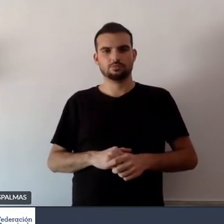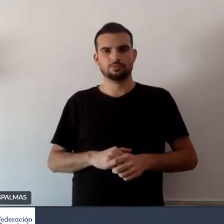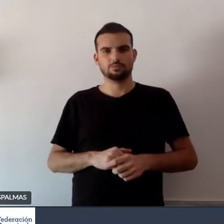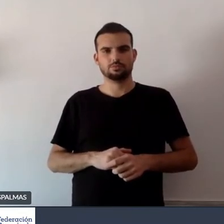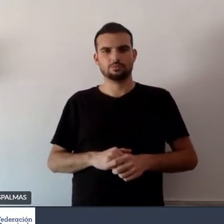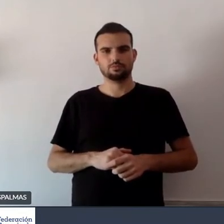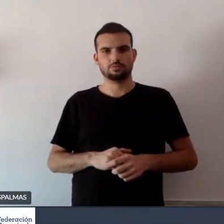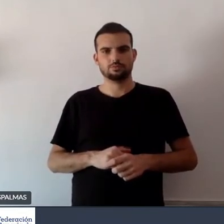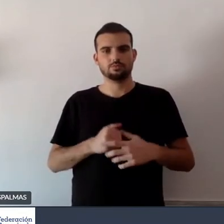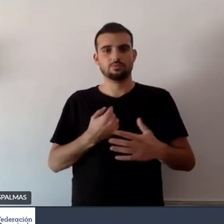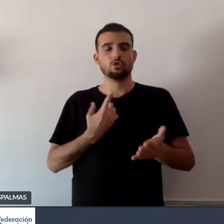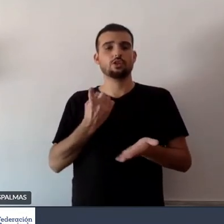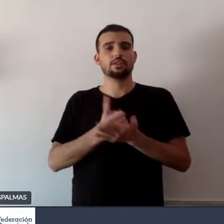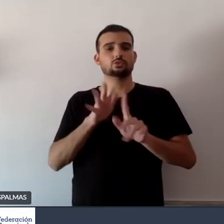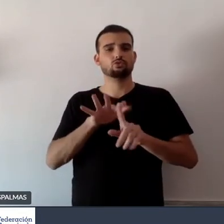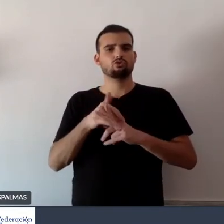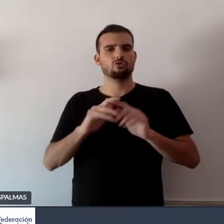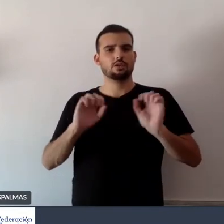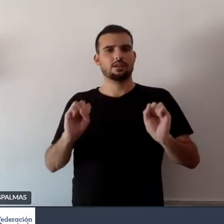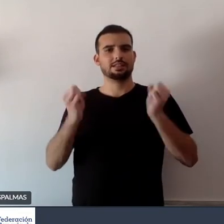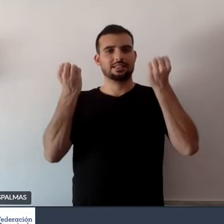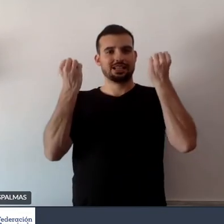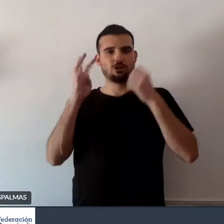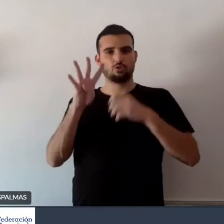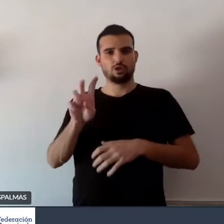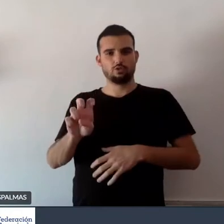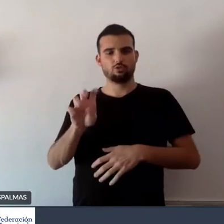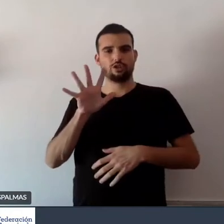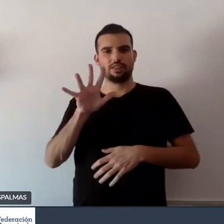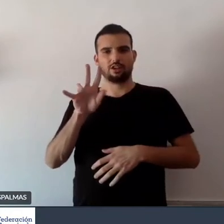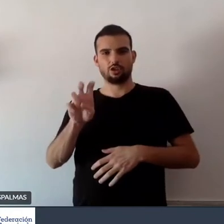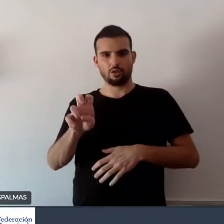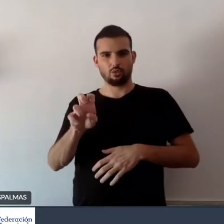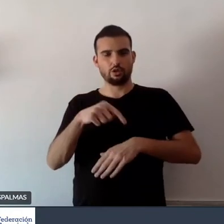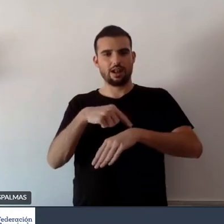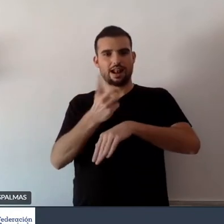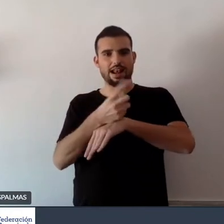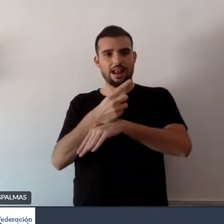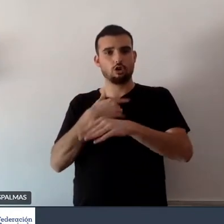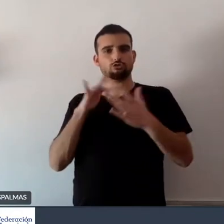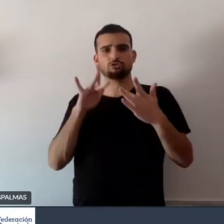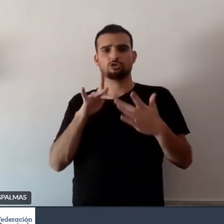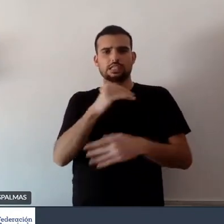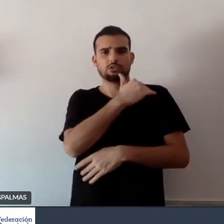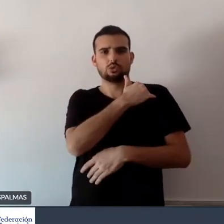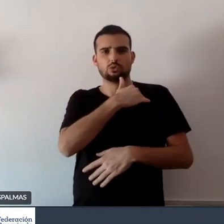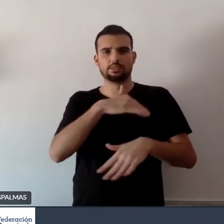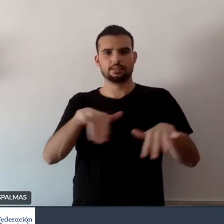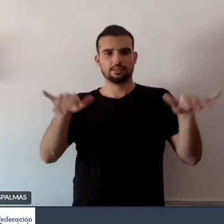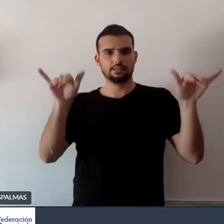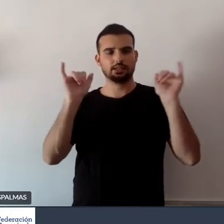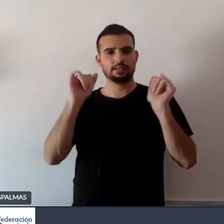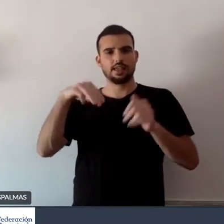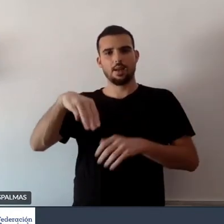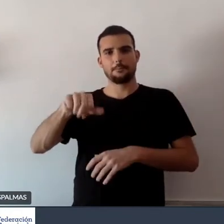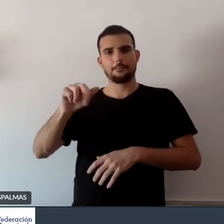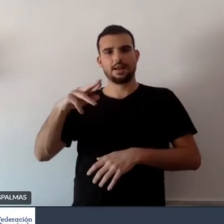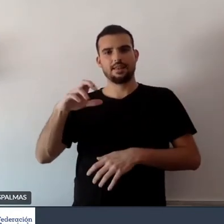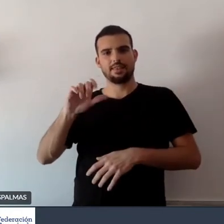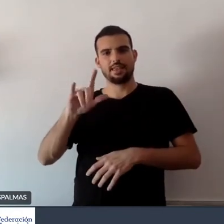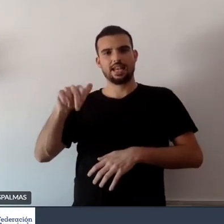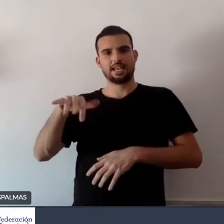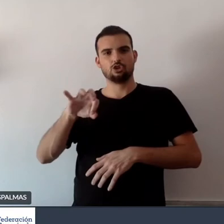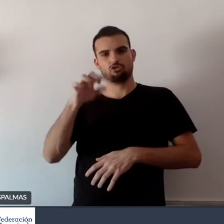De nuevo, situación de rescate, 4 segundos, 5 segundos en el reloj, no llega a haber contacto. Marcelinho lee muy bien la